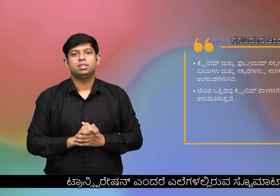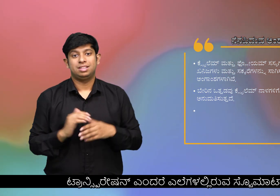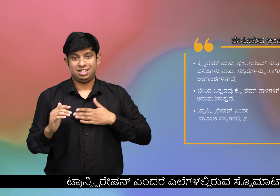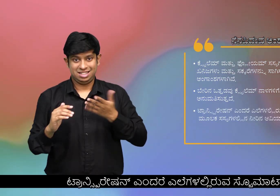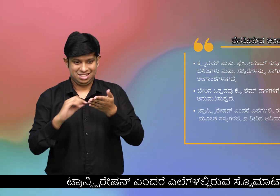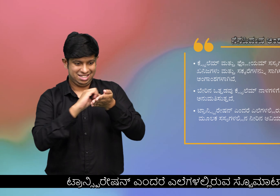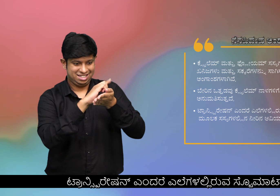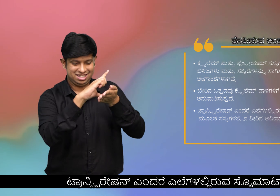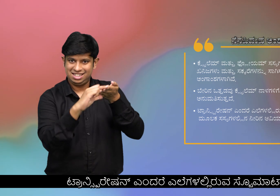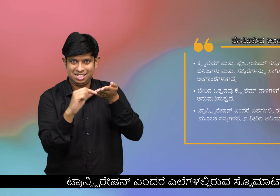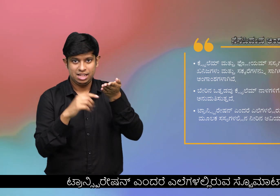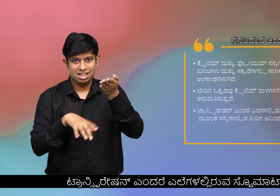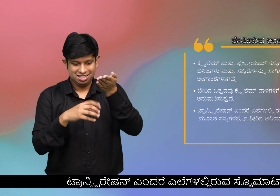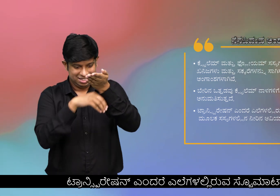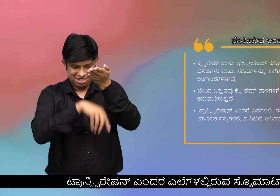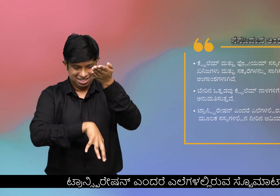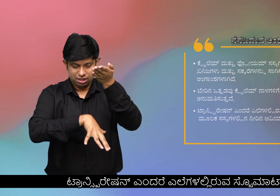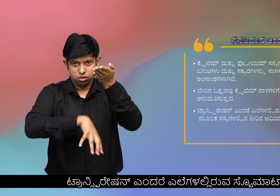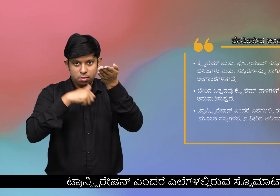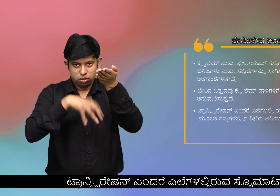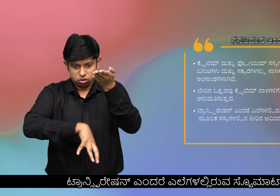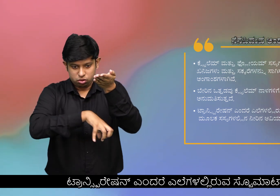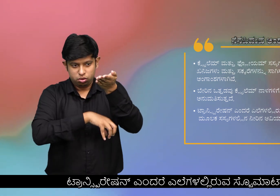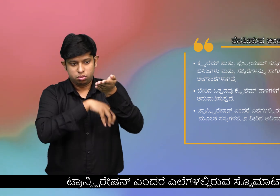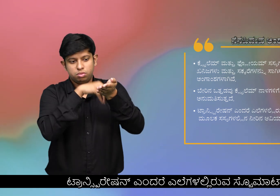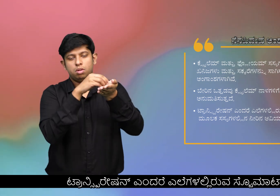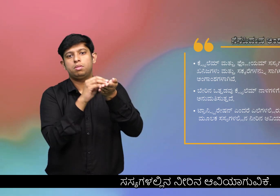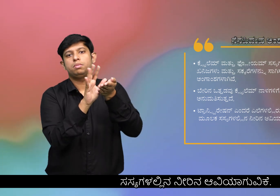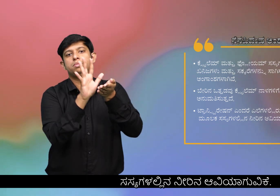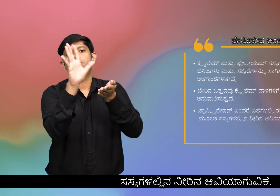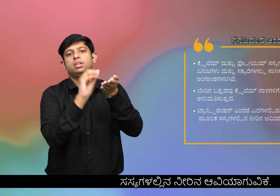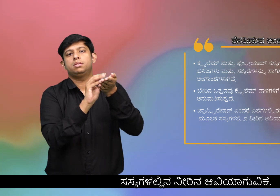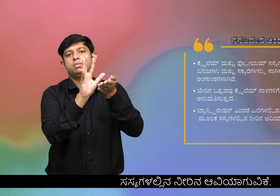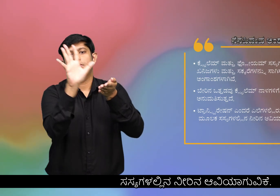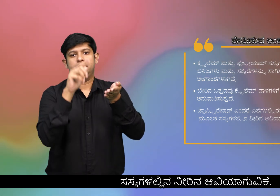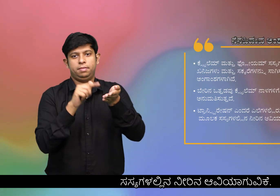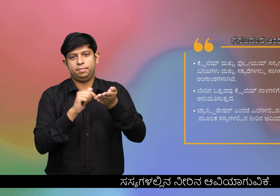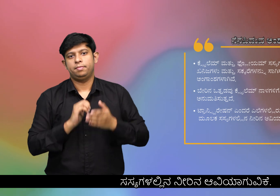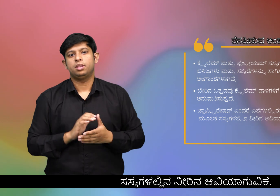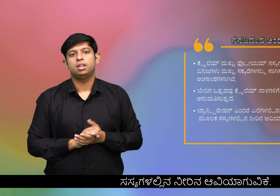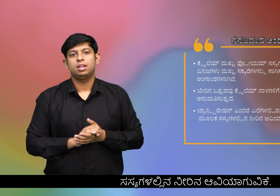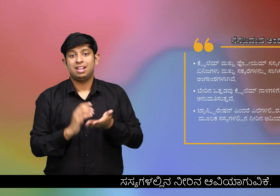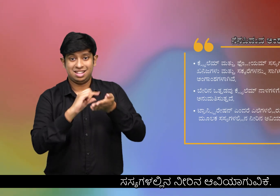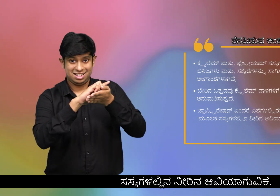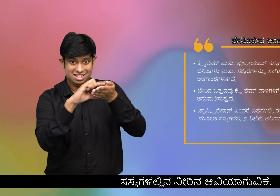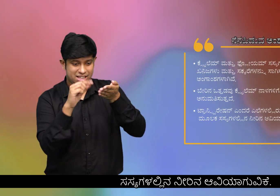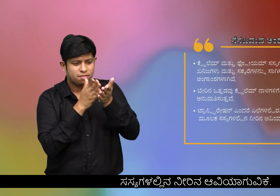ಟ್ರಾನ್ಸ್ಪಿರೇಷನ್ ಎಂದರೆ ಎಲೆಗಳಲ್ಲಿರುವ ಸ್ಟೊಮಾಟಾ ಮೂಲಕ ಸಸ್ಯಗಳಲ್ಲಿನ ನೀರಿನ ಆವಿಯಾಗುವಿಕೆ.